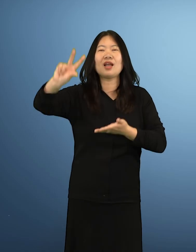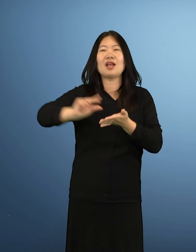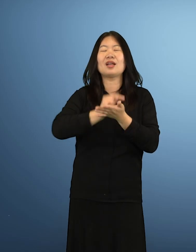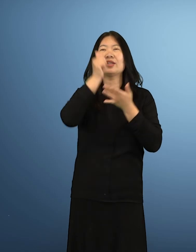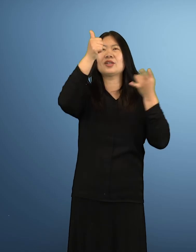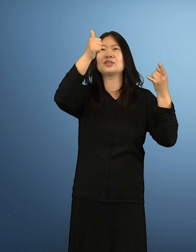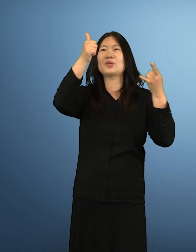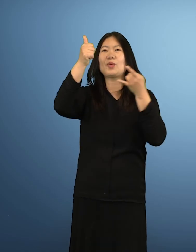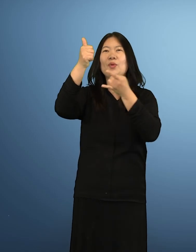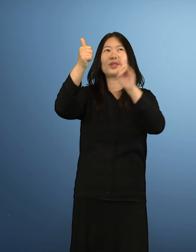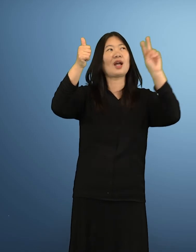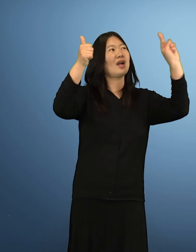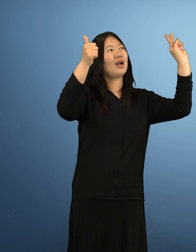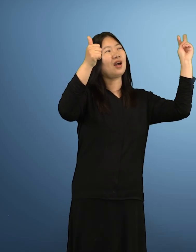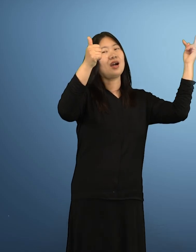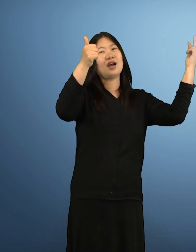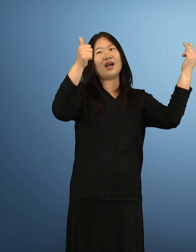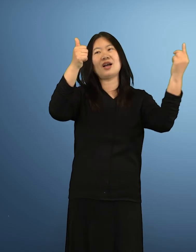여호와께